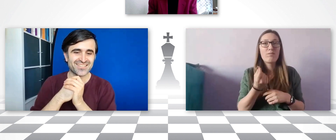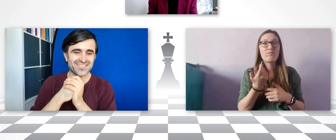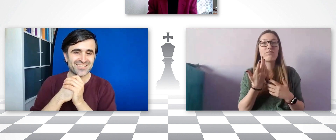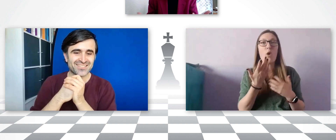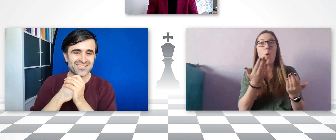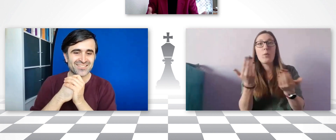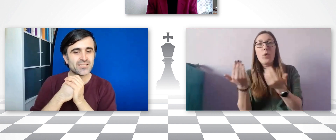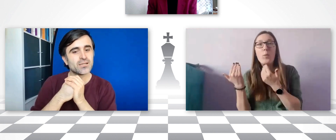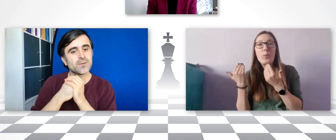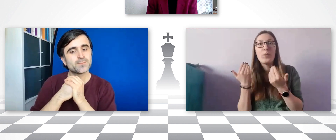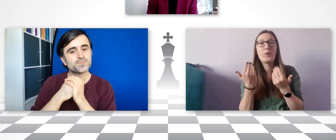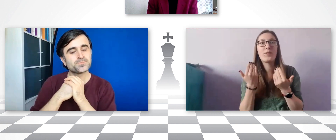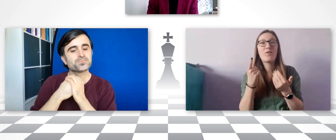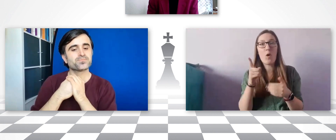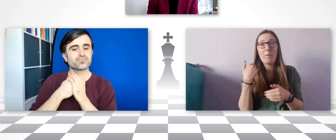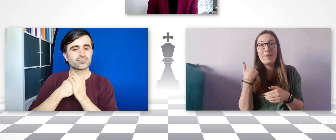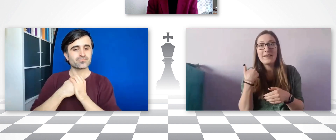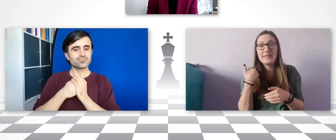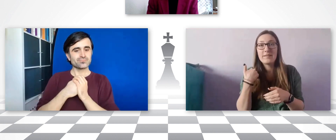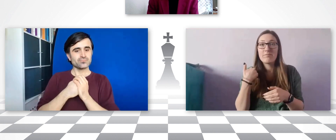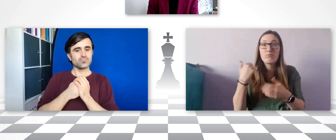mensen om aan te sluiten?